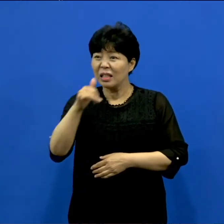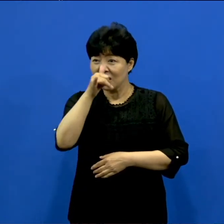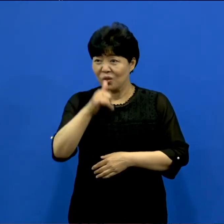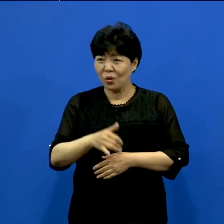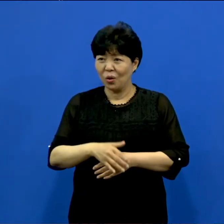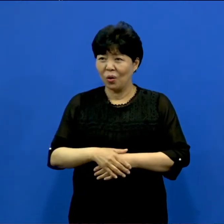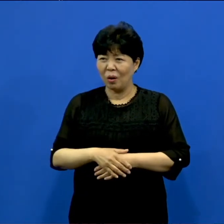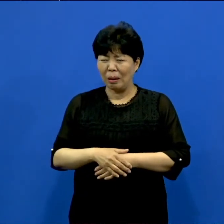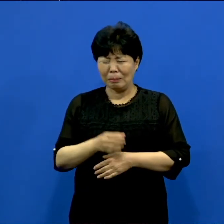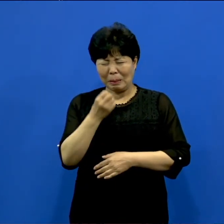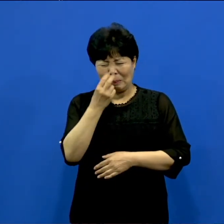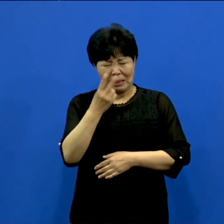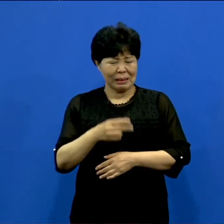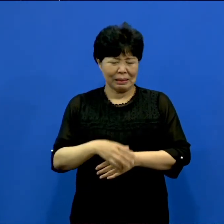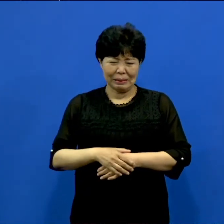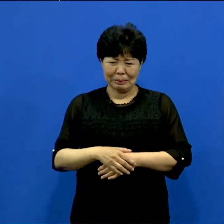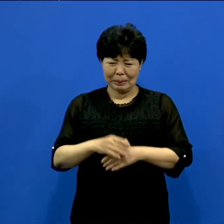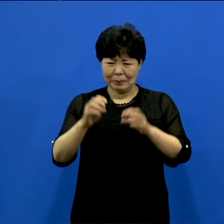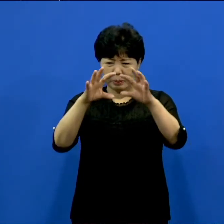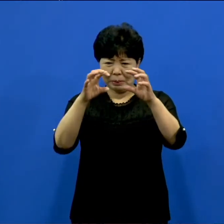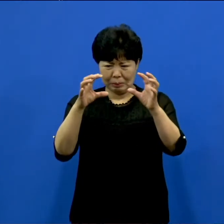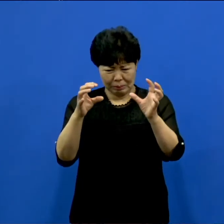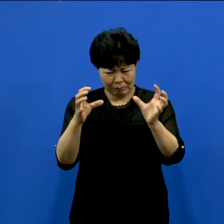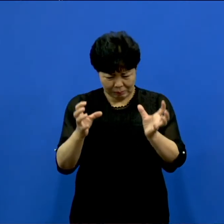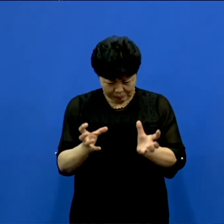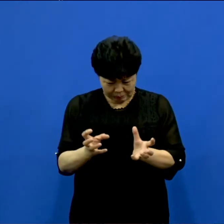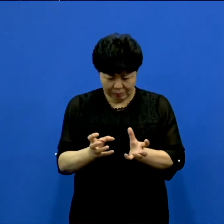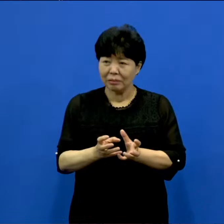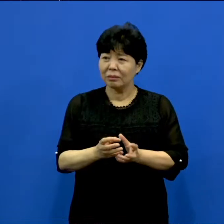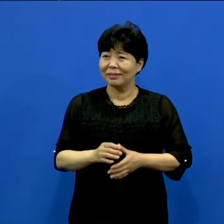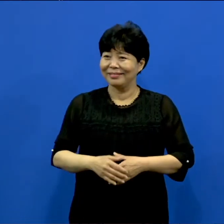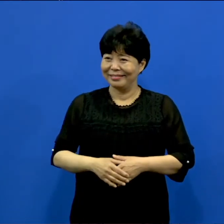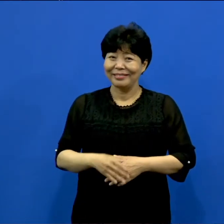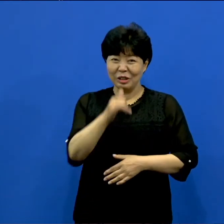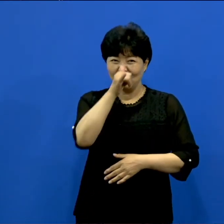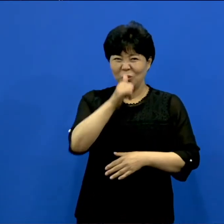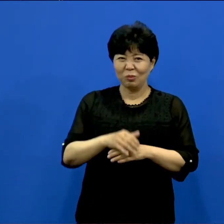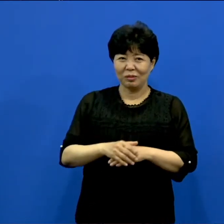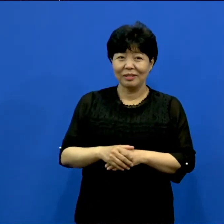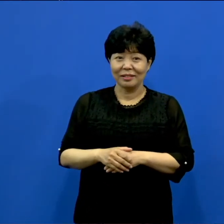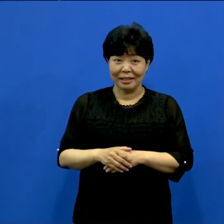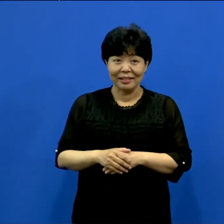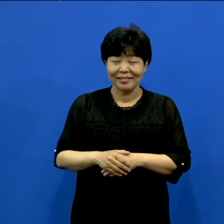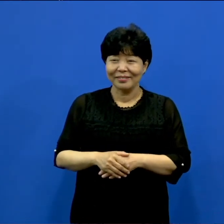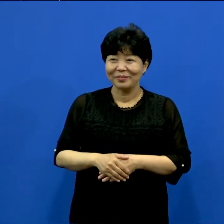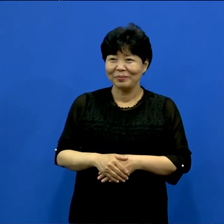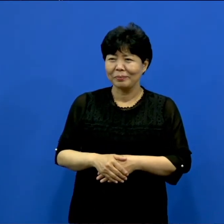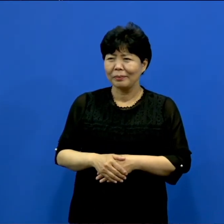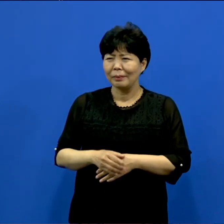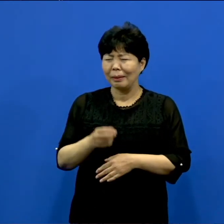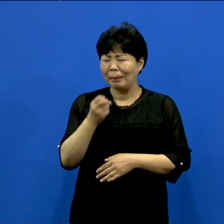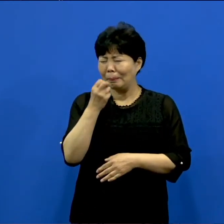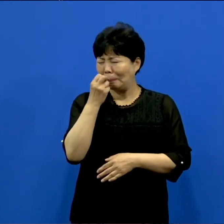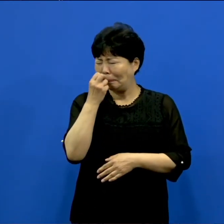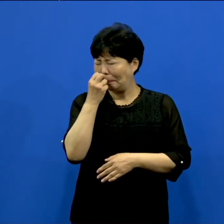맛보신 분? 오, 꽤 있네. 근데 많이 모르네. 두리앙 냄새가